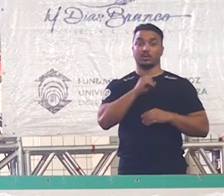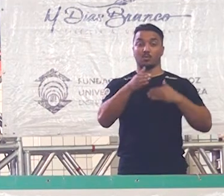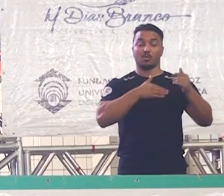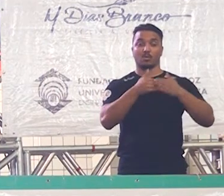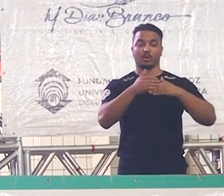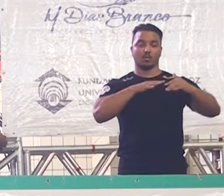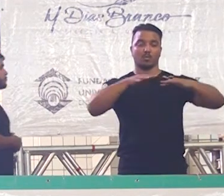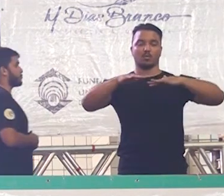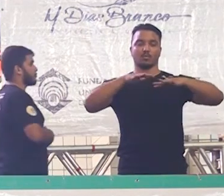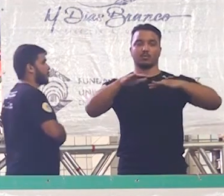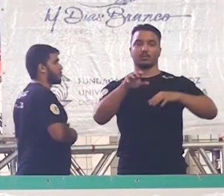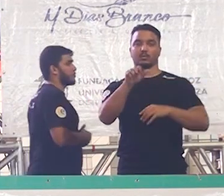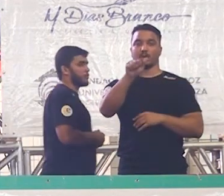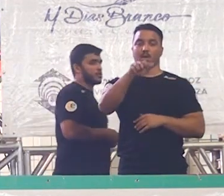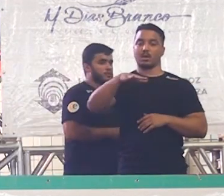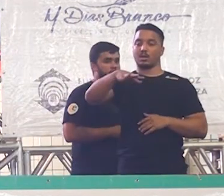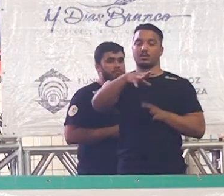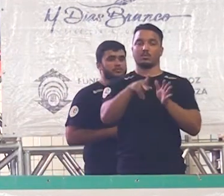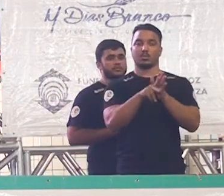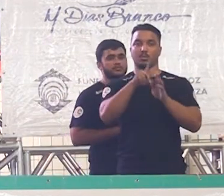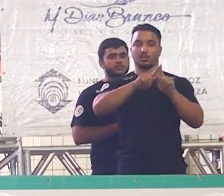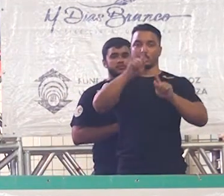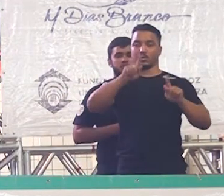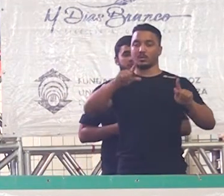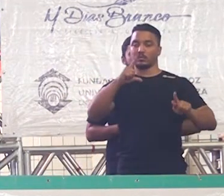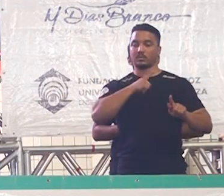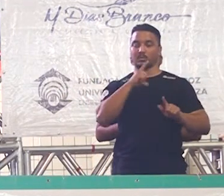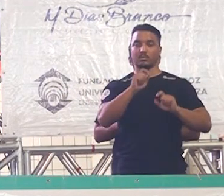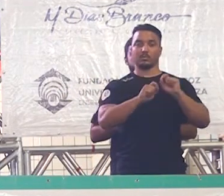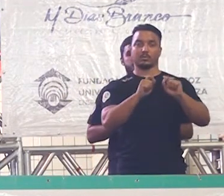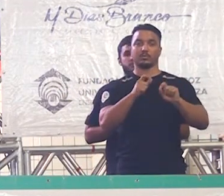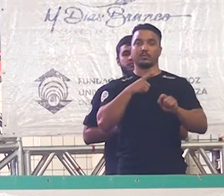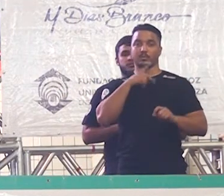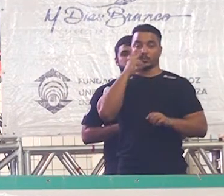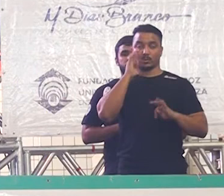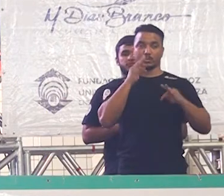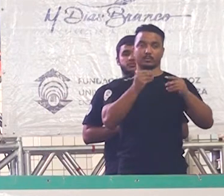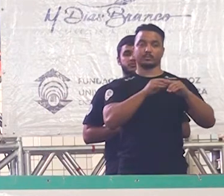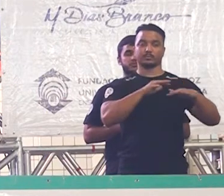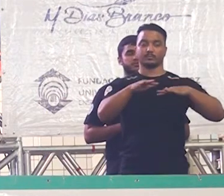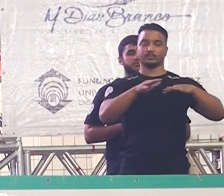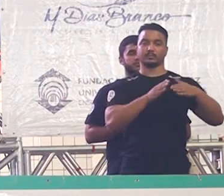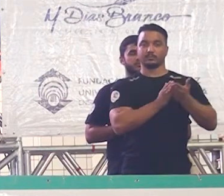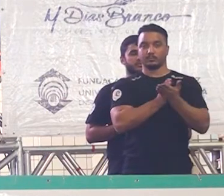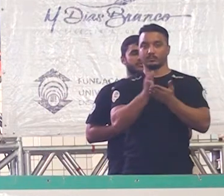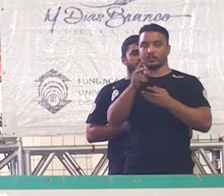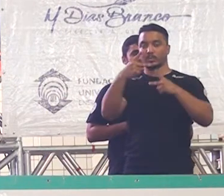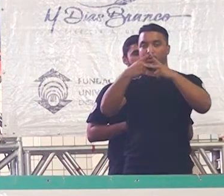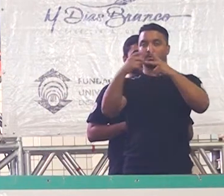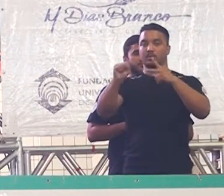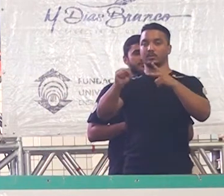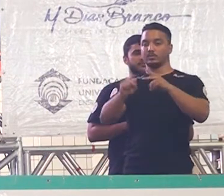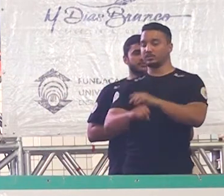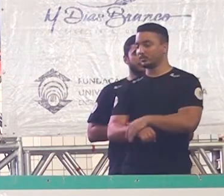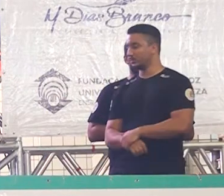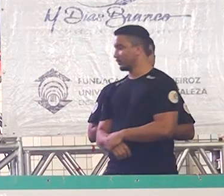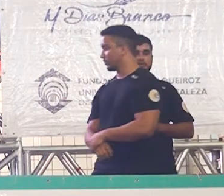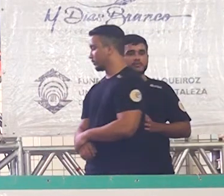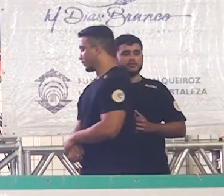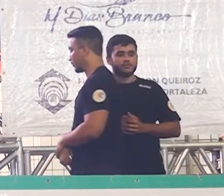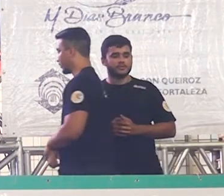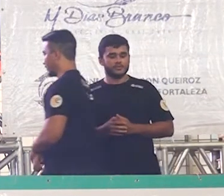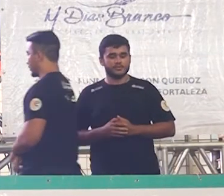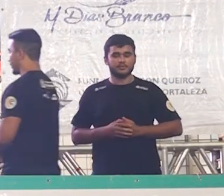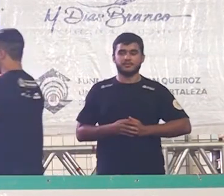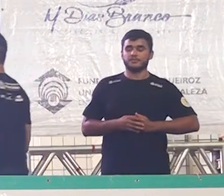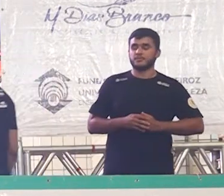de movimento, a área do gráfico, ele vai me dar o deslocamento, vai me dar o ΔS. Então, repara que você